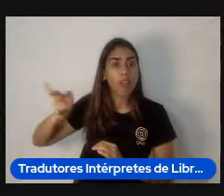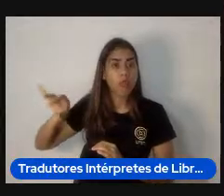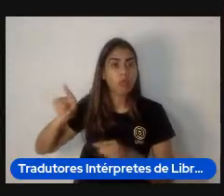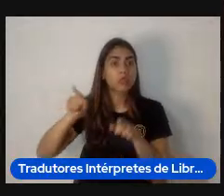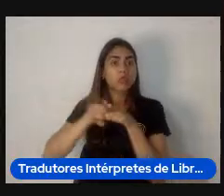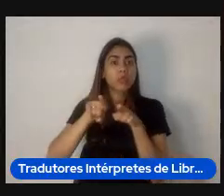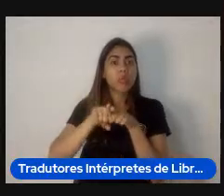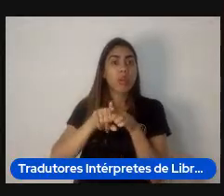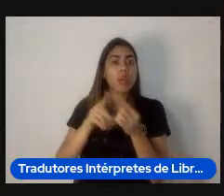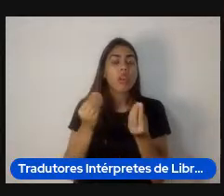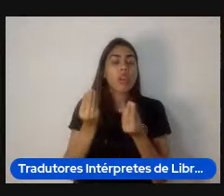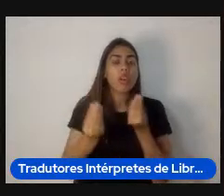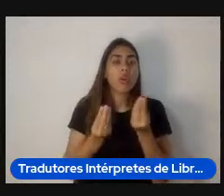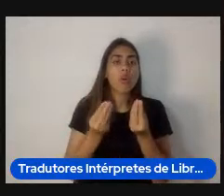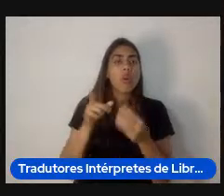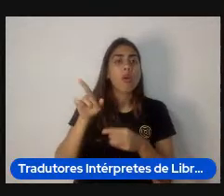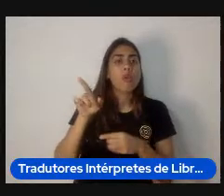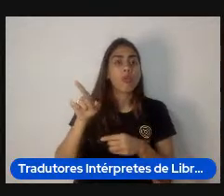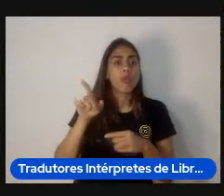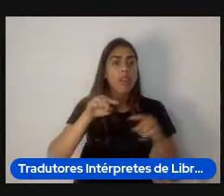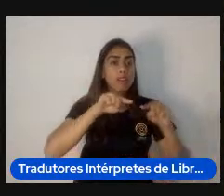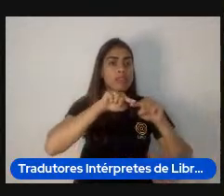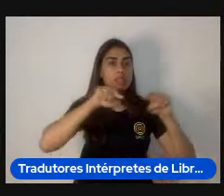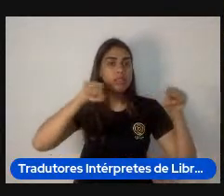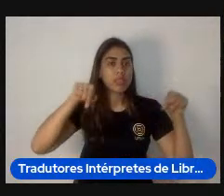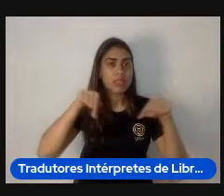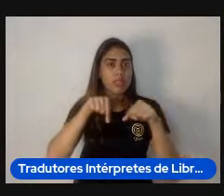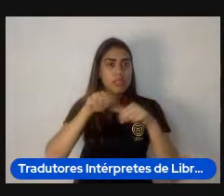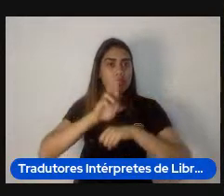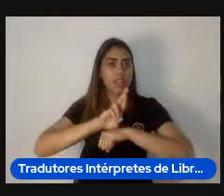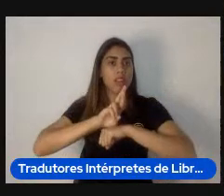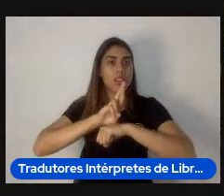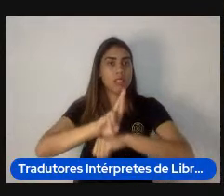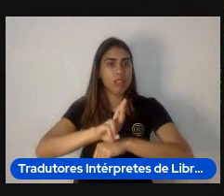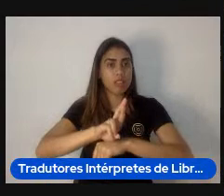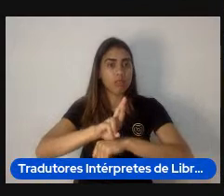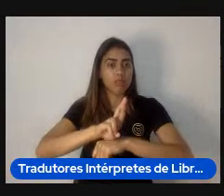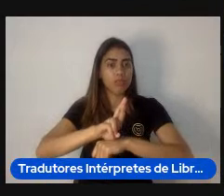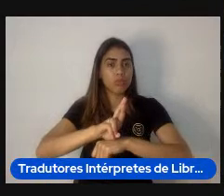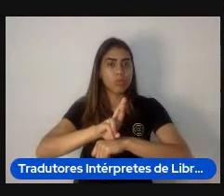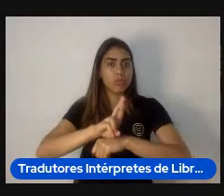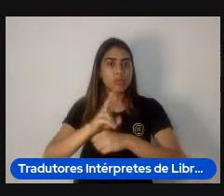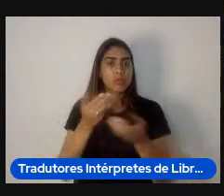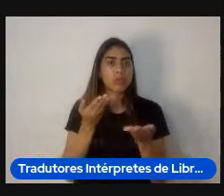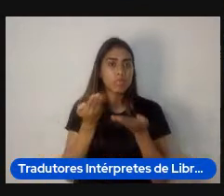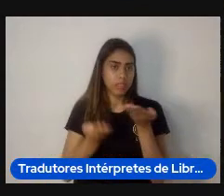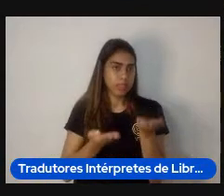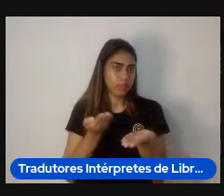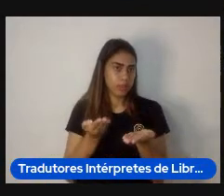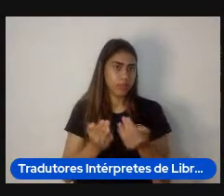de recursos multifuncionais. O compromisso com o acolhimento das diferenças começa no projeto